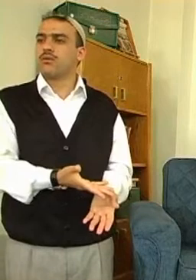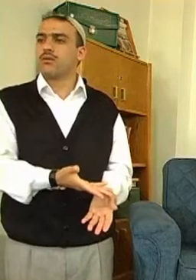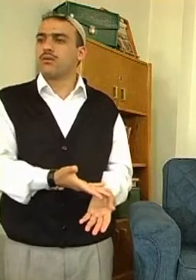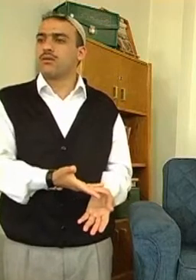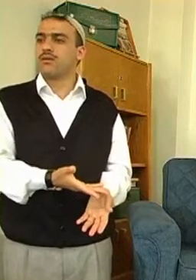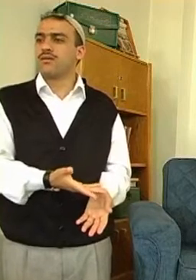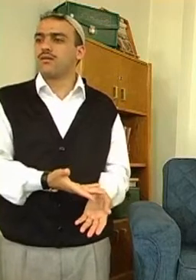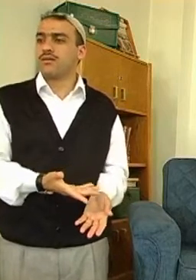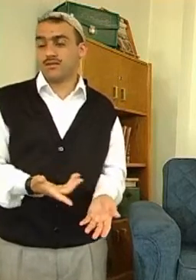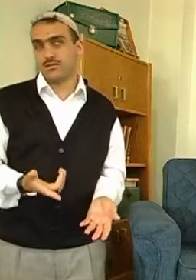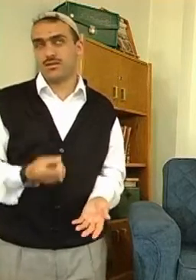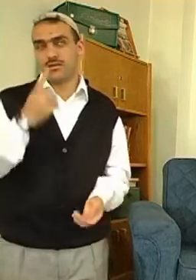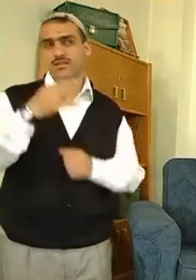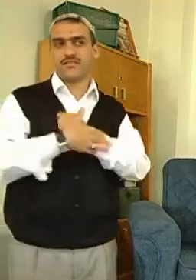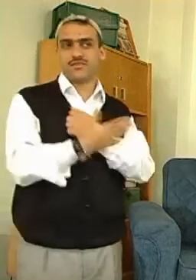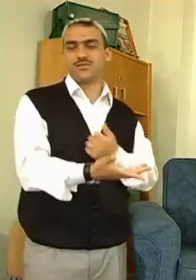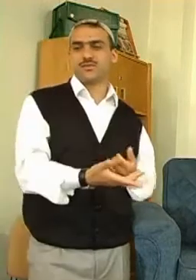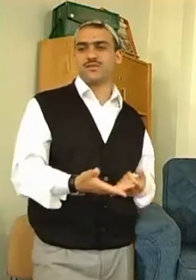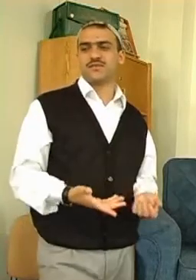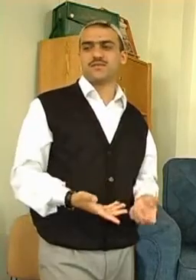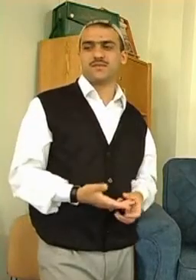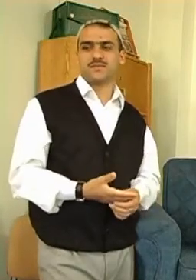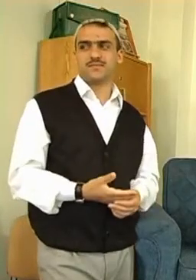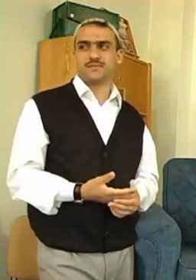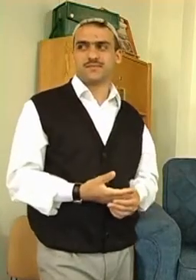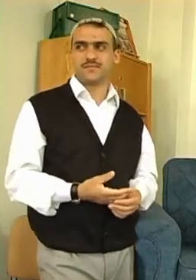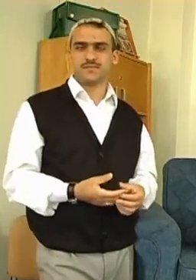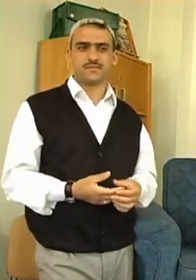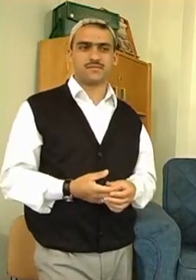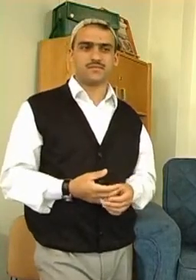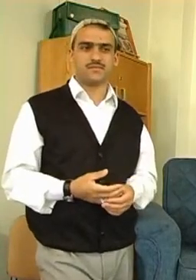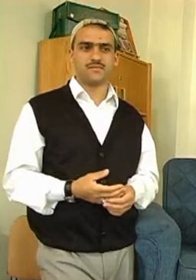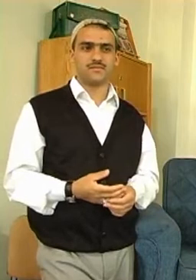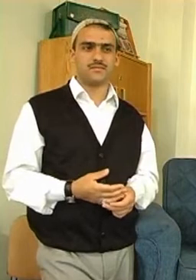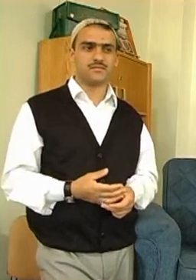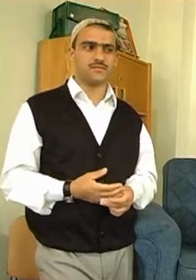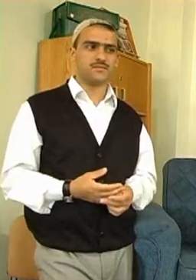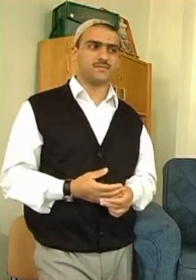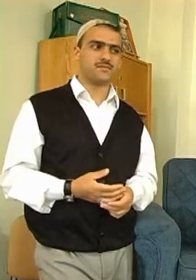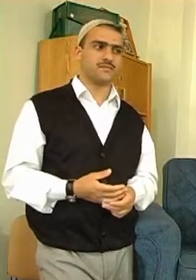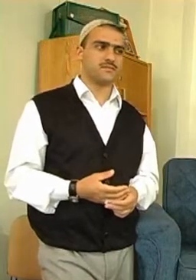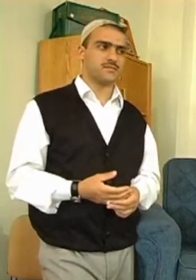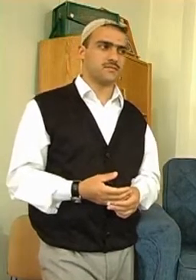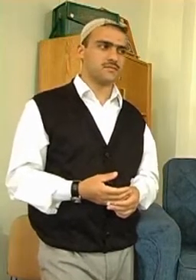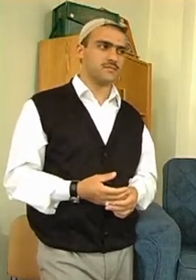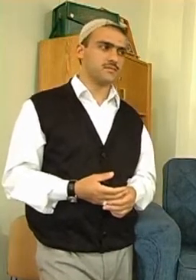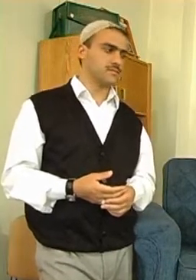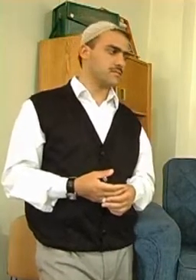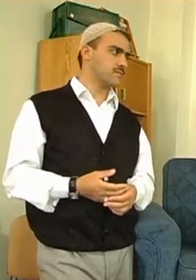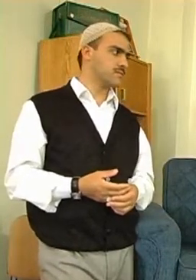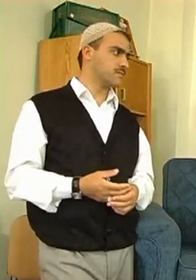doğacak. Buna şuurat deniyor. Ondan sonra o işi yapmaya karar vereceksiniz. Değil mi? O zaman sıfatlar devreye